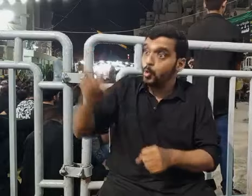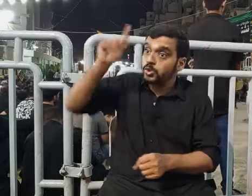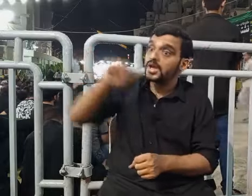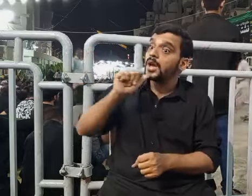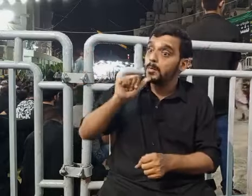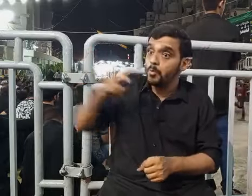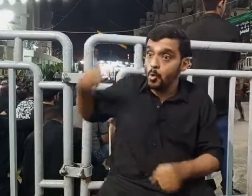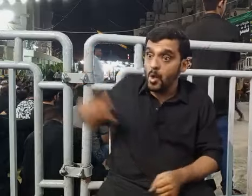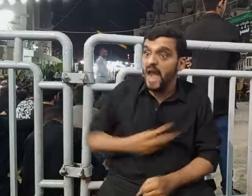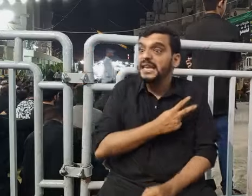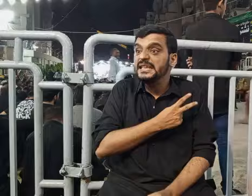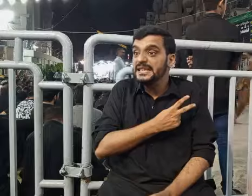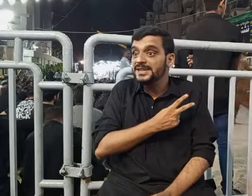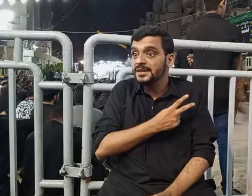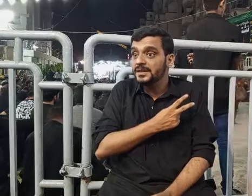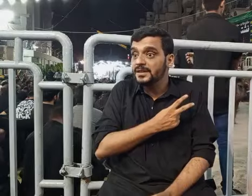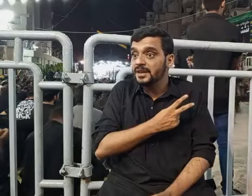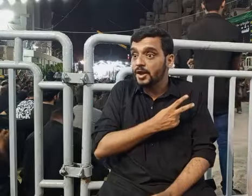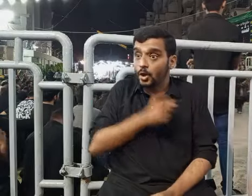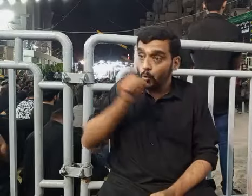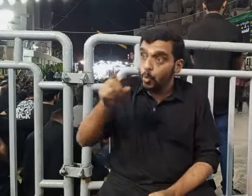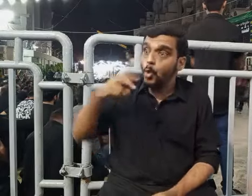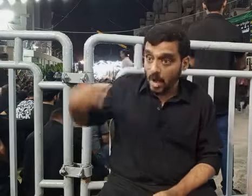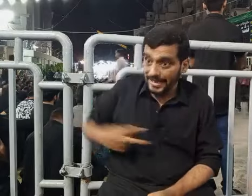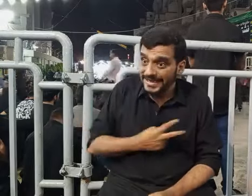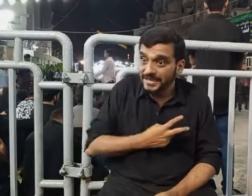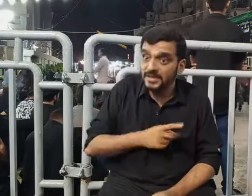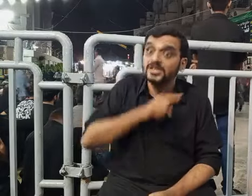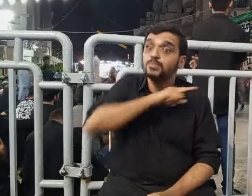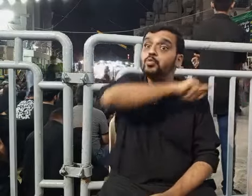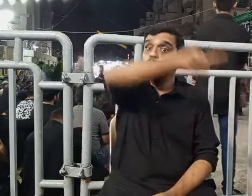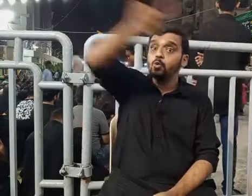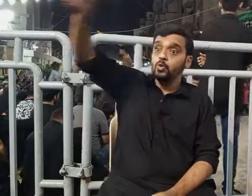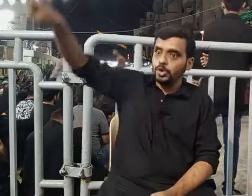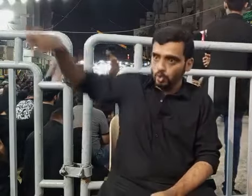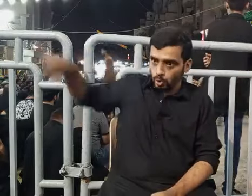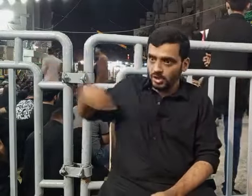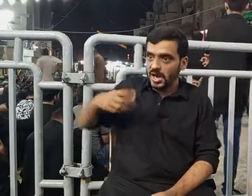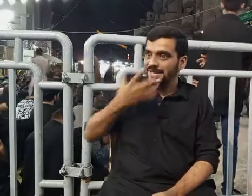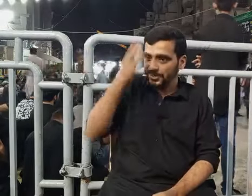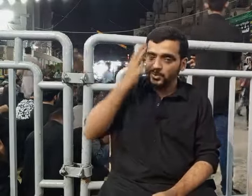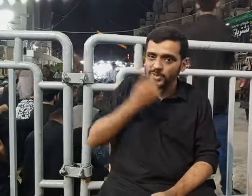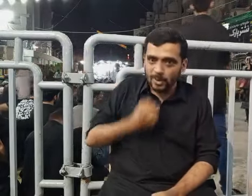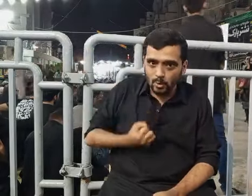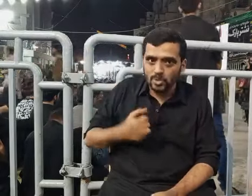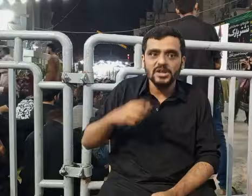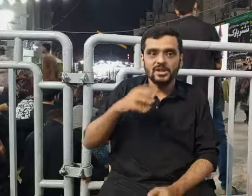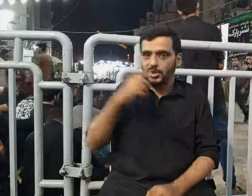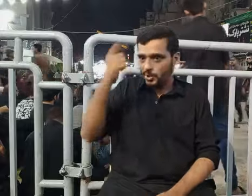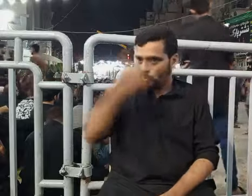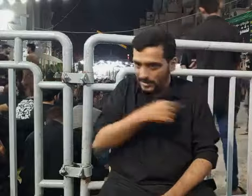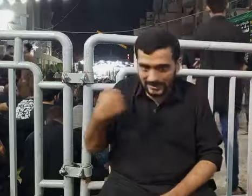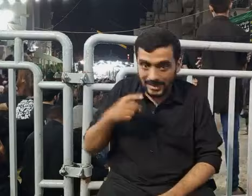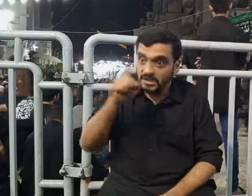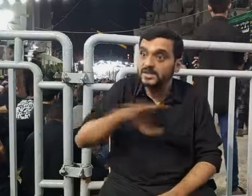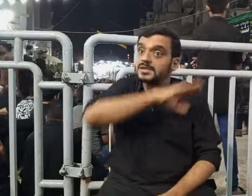پہ لکھا، پامال کا لفظ آپ نے ہمیشہ مسائل میں سنا ہے، لیکن پامال کا لفظ فضائل میں ایسے انہوں نے لکھا کہ نور پابند سنو سال